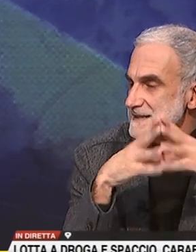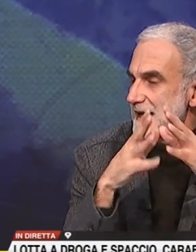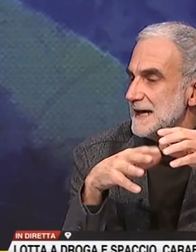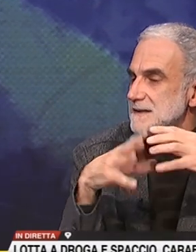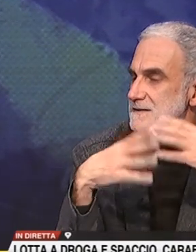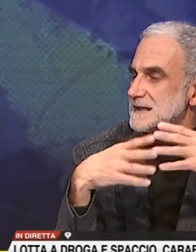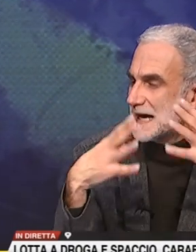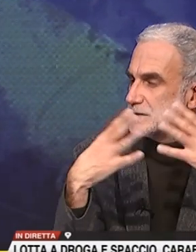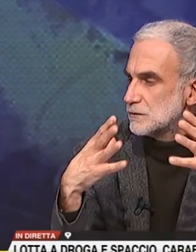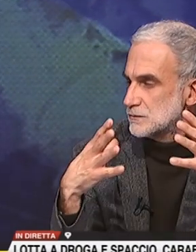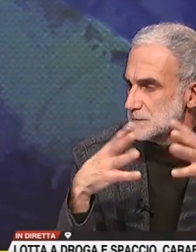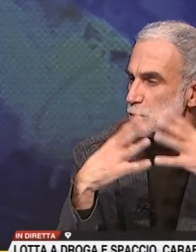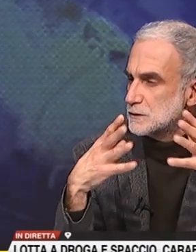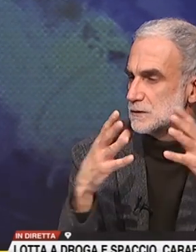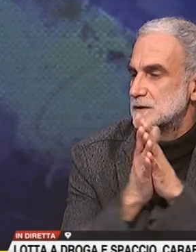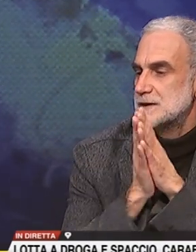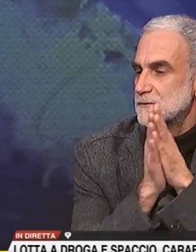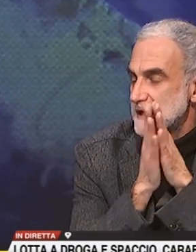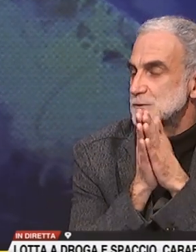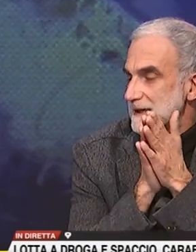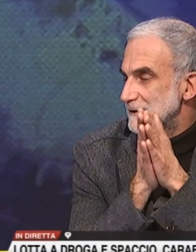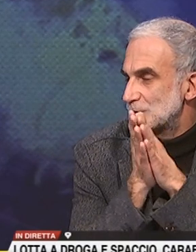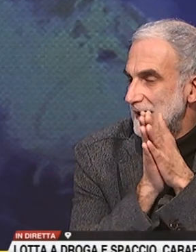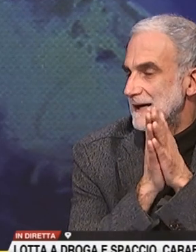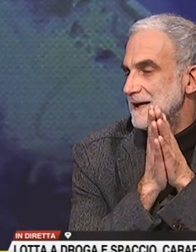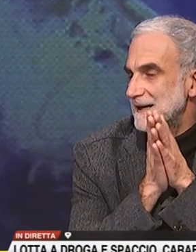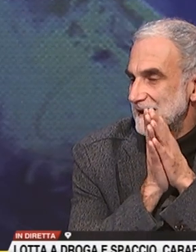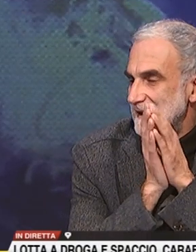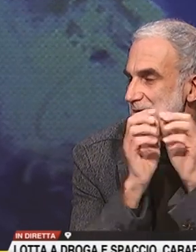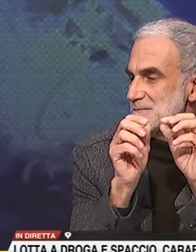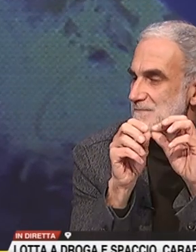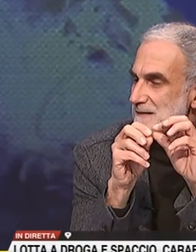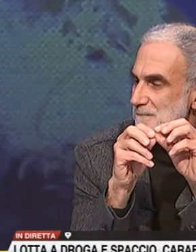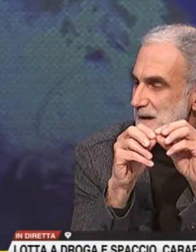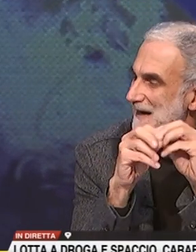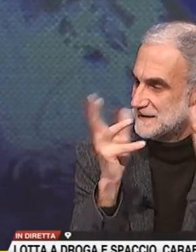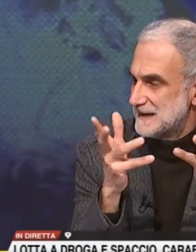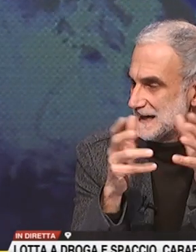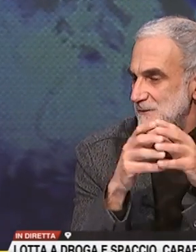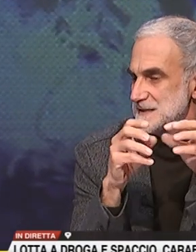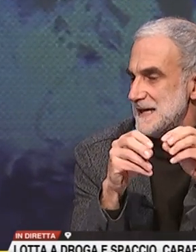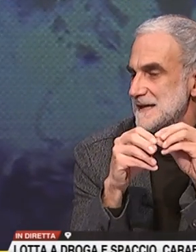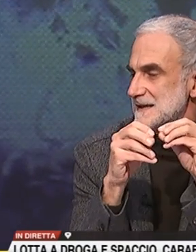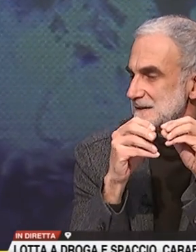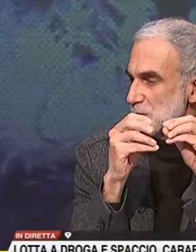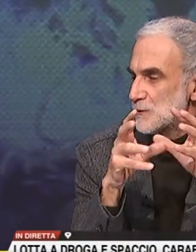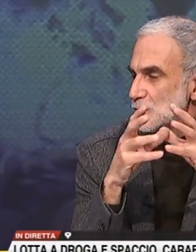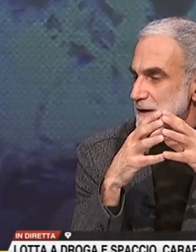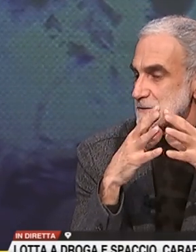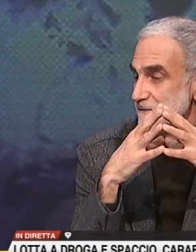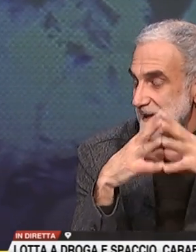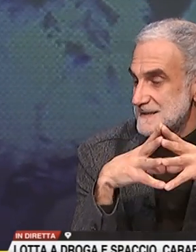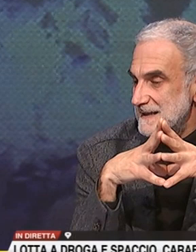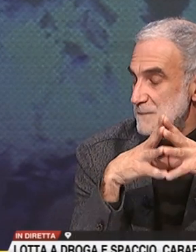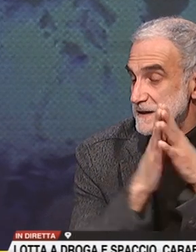dipendenza c'è tanto, c'è molto, non c'è soltanto la malavita, ecco, c'è proprio